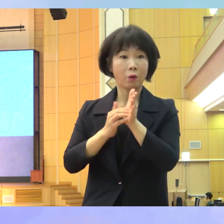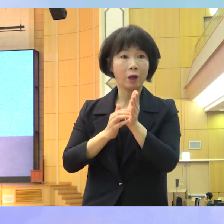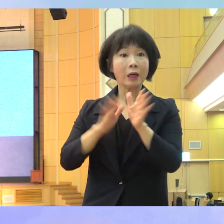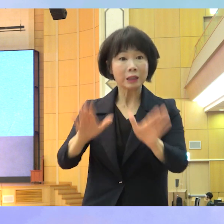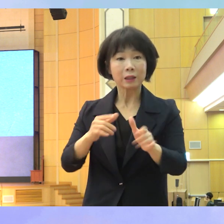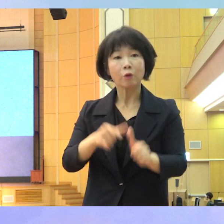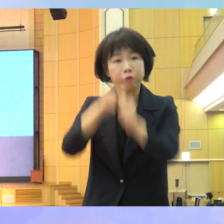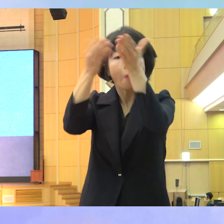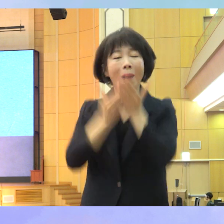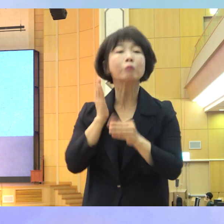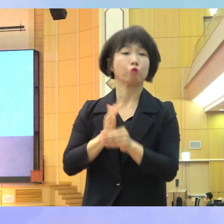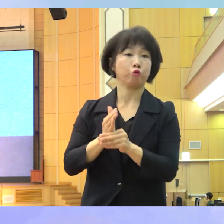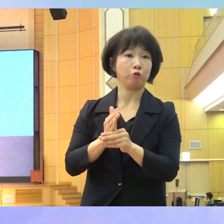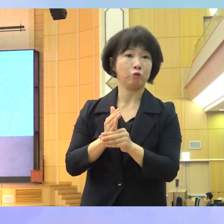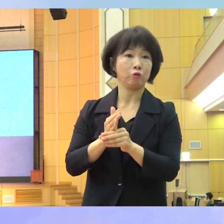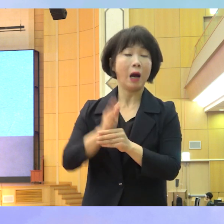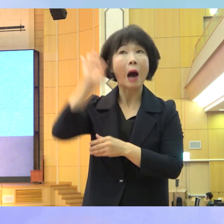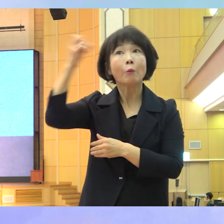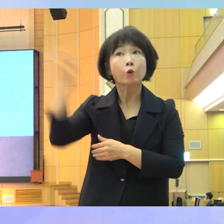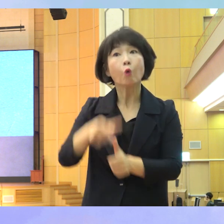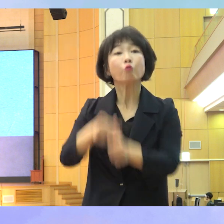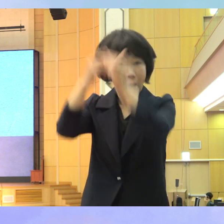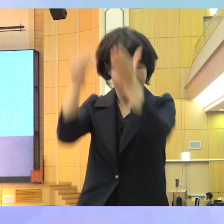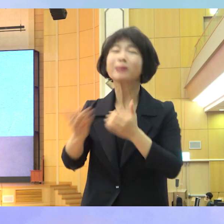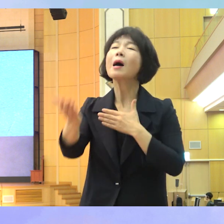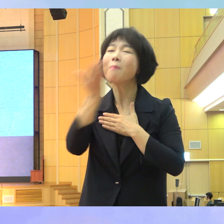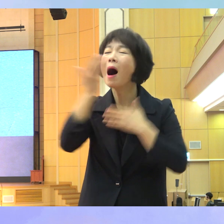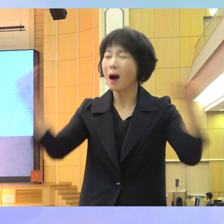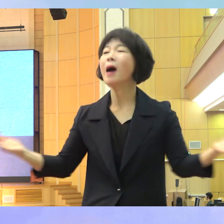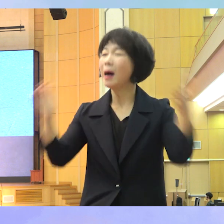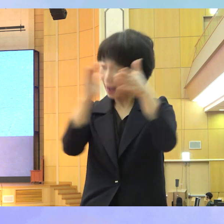구원받고 있고 구원받을 것입니다.